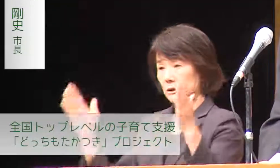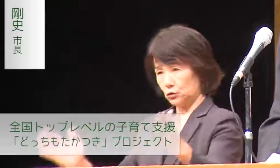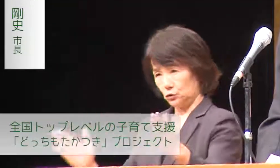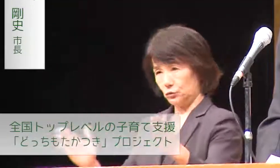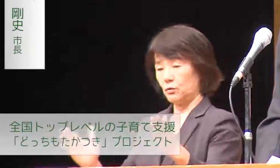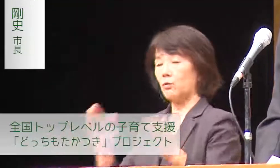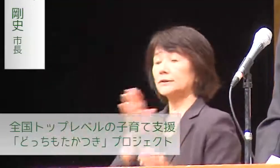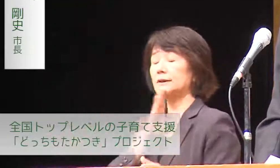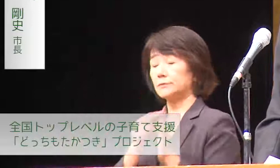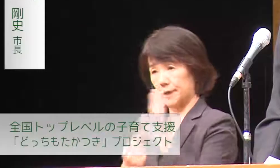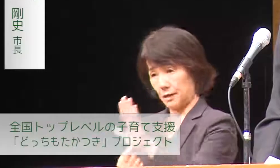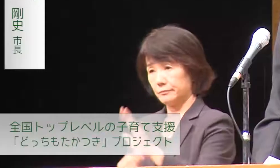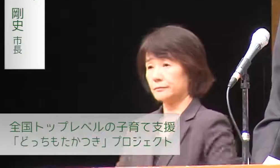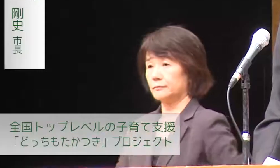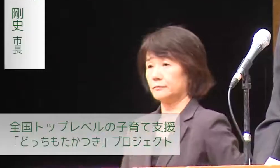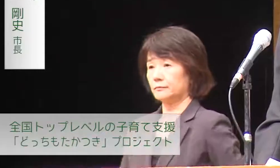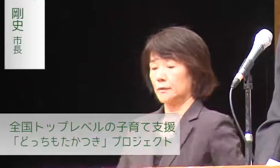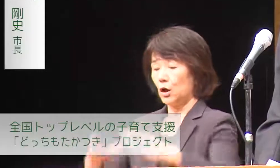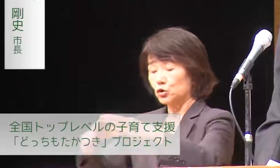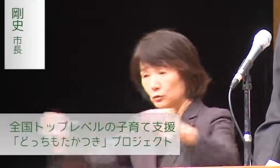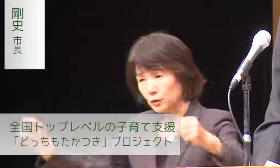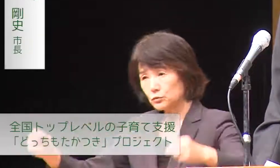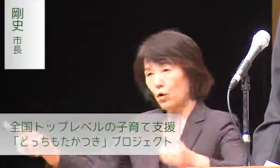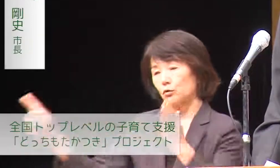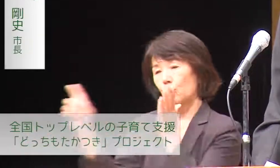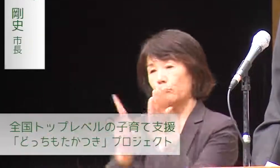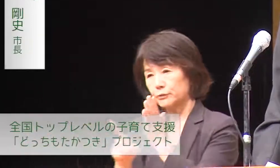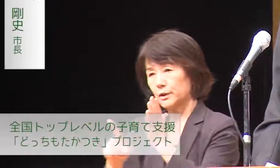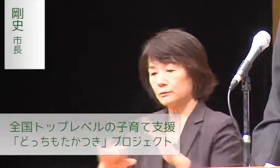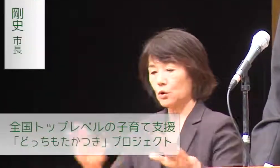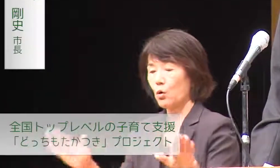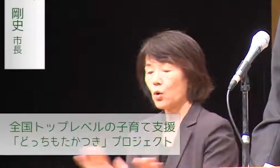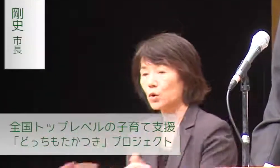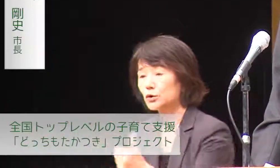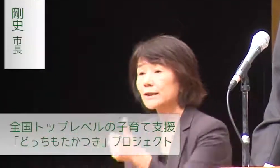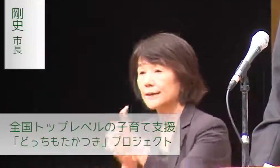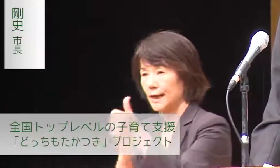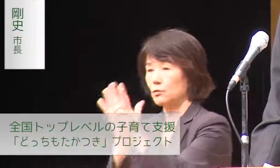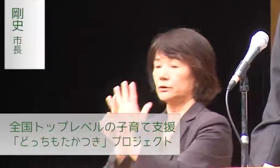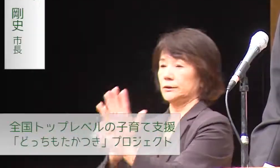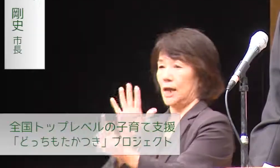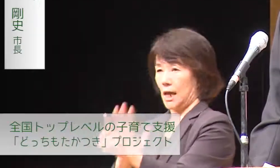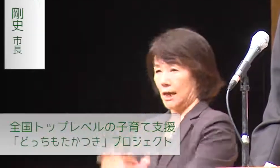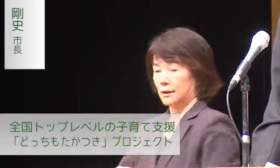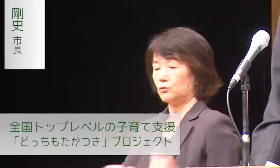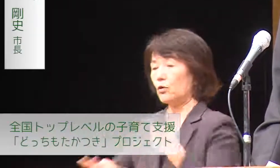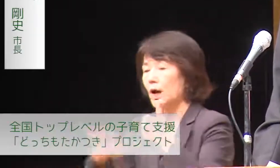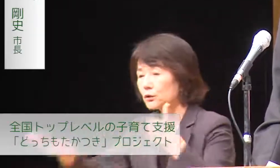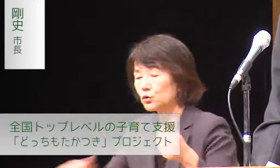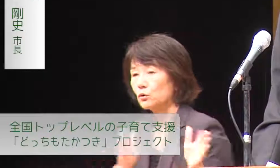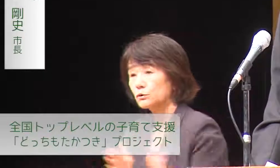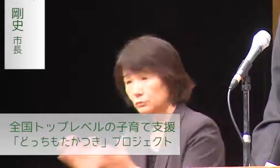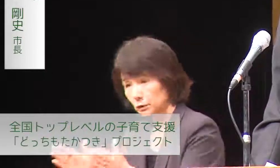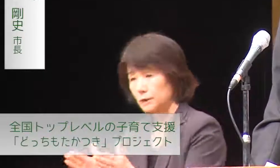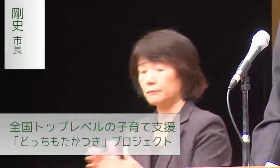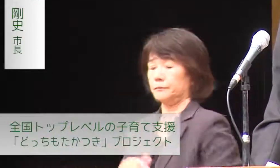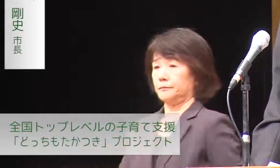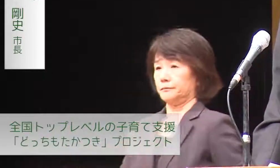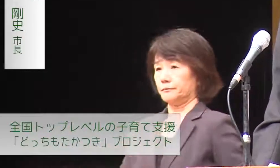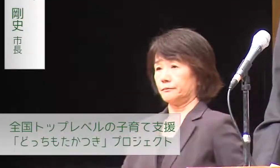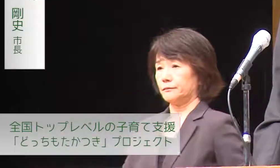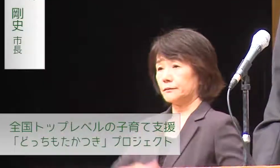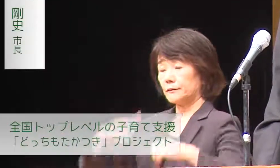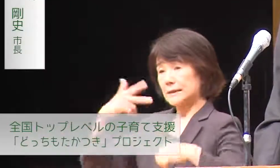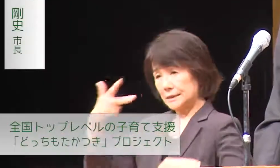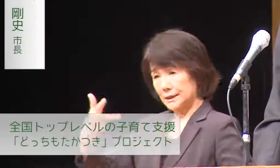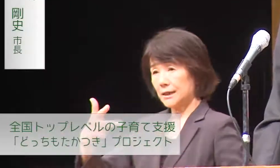、全国トップレベルの子育て支援、教育環境づくりを進めるとともに、本市